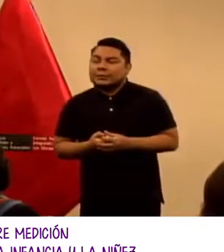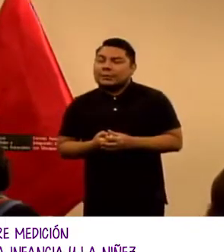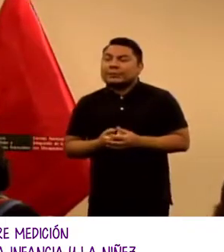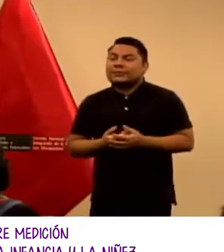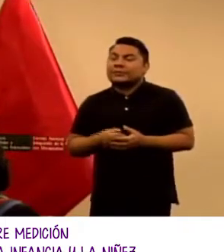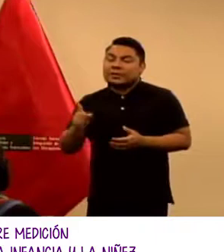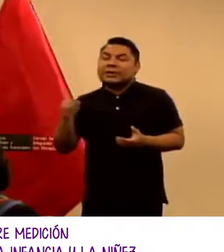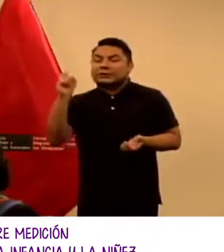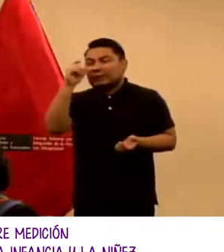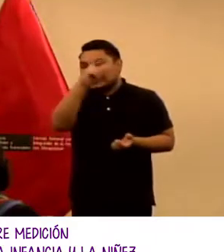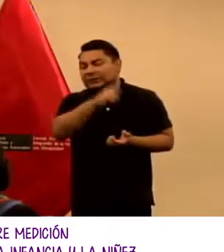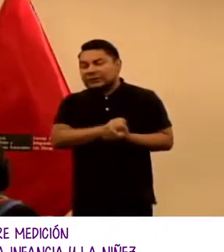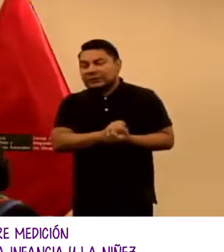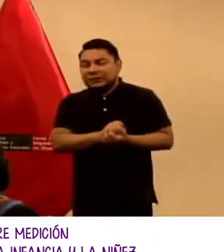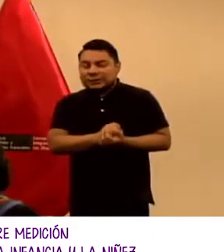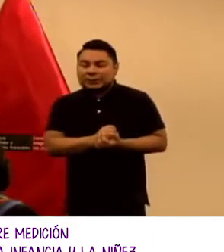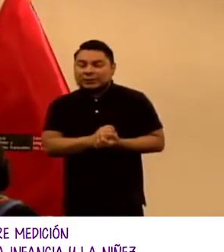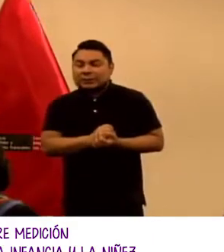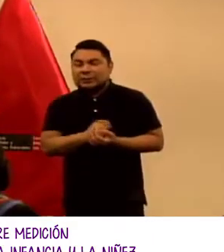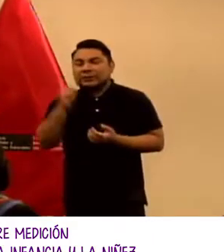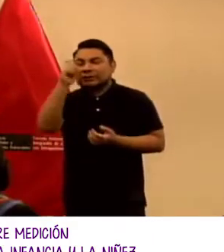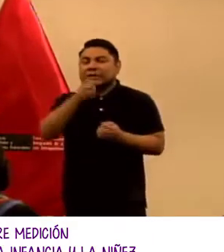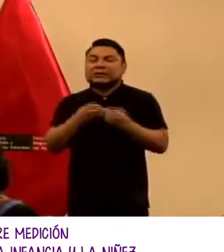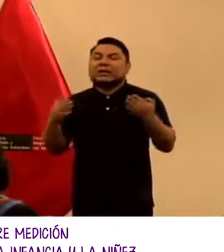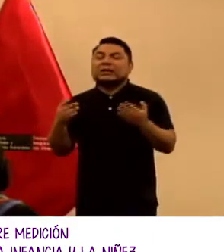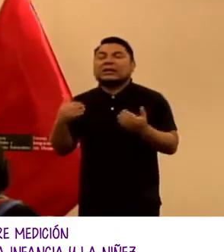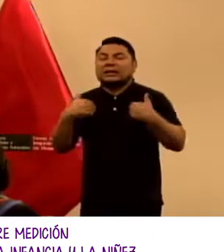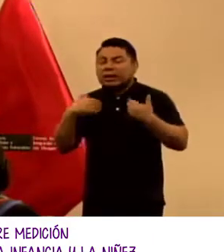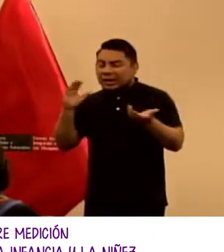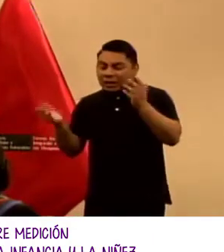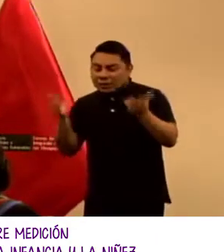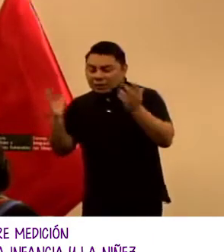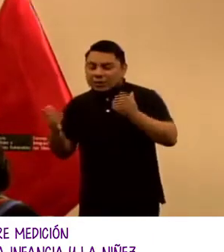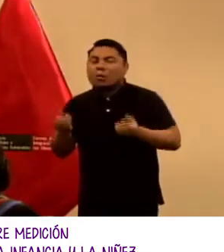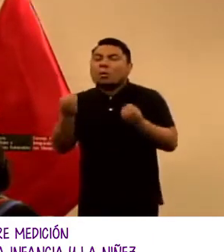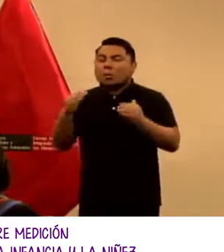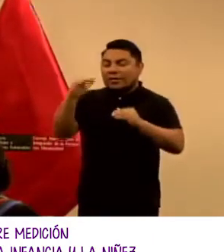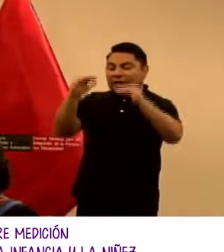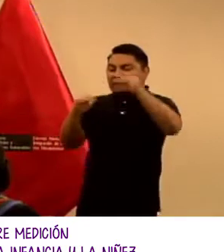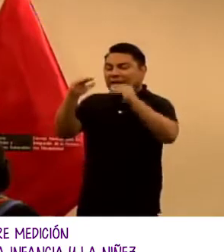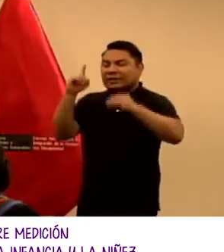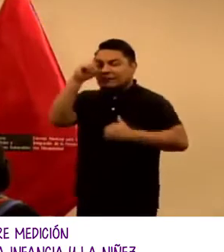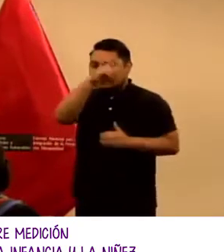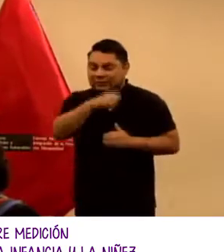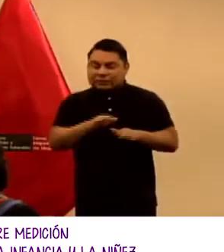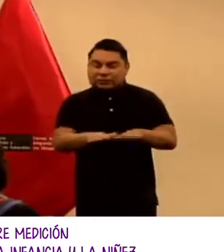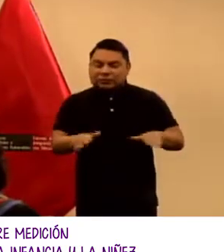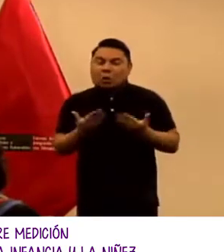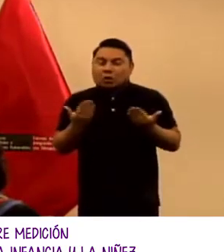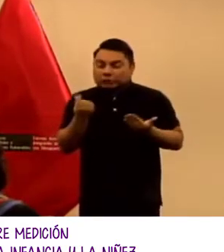si no, es difícil, sin tener alguna comparación, identificar el nivel de dificultad para agarrar pequeños